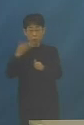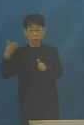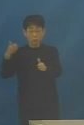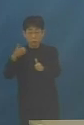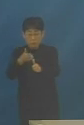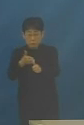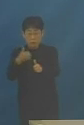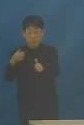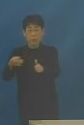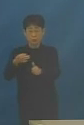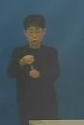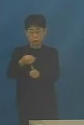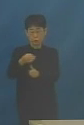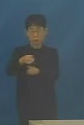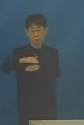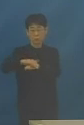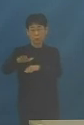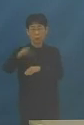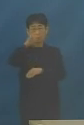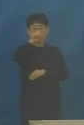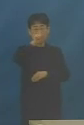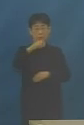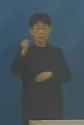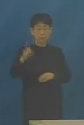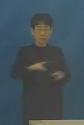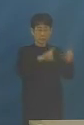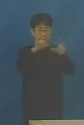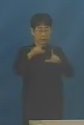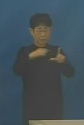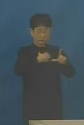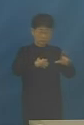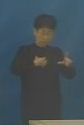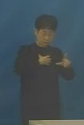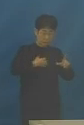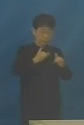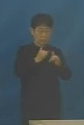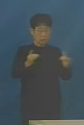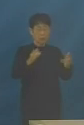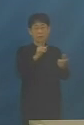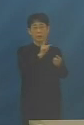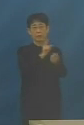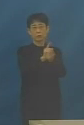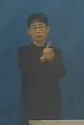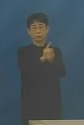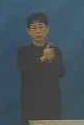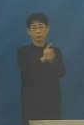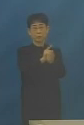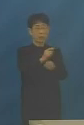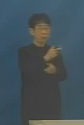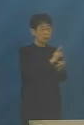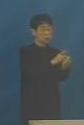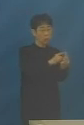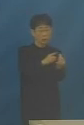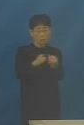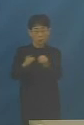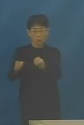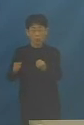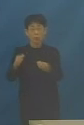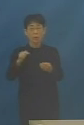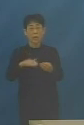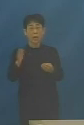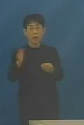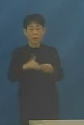でしょうさらに生活困窮の皆さん方に対するもの等々こうしたことをぜひ